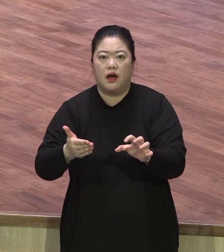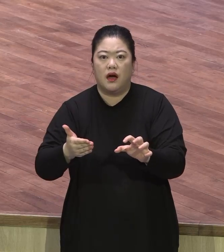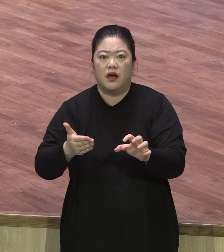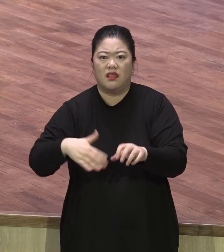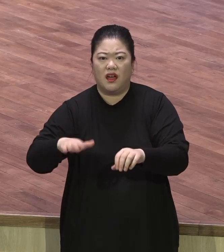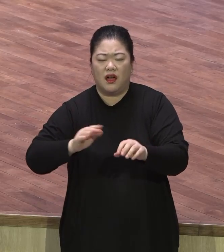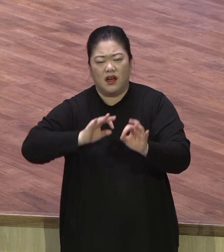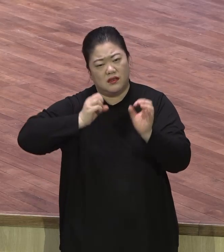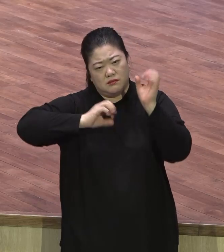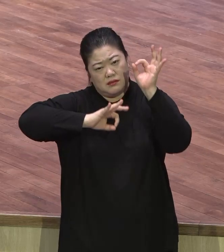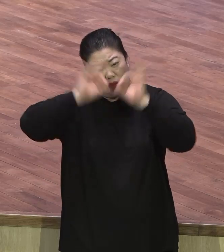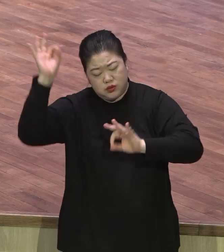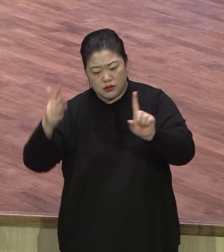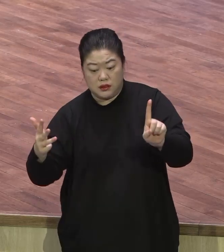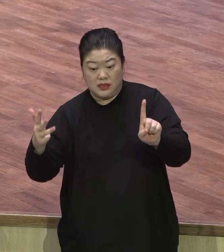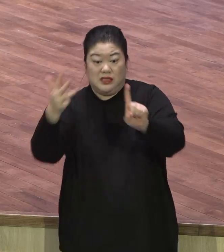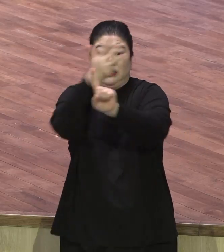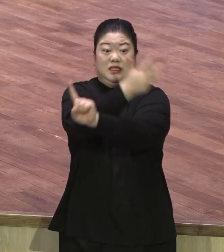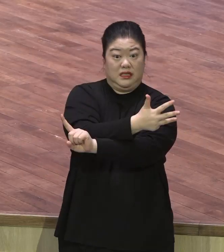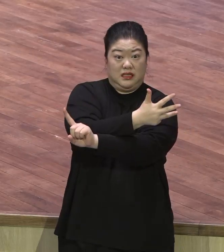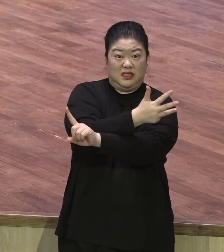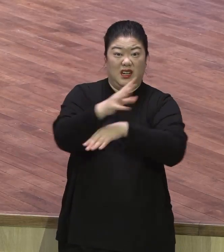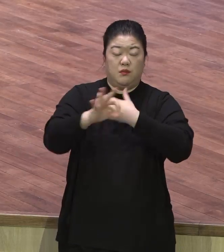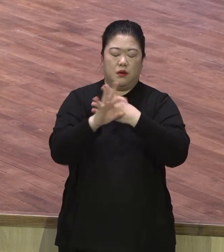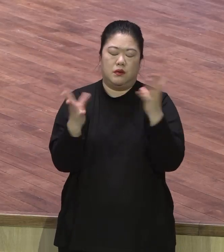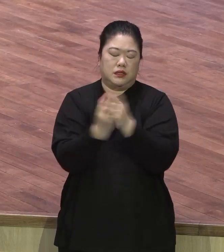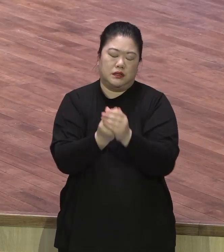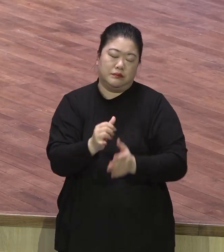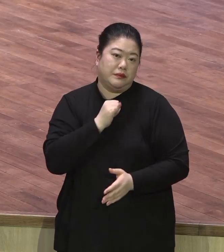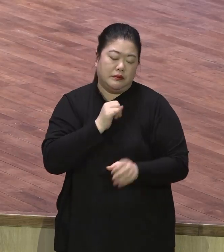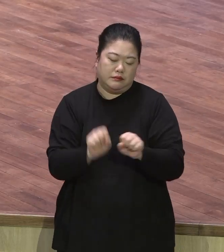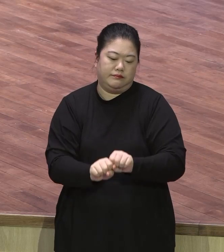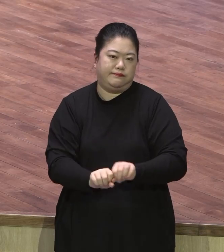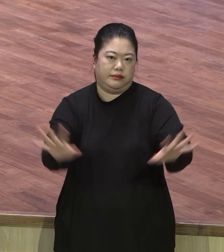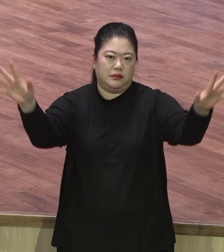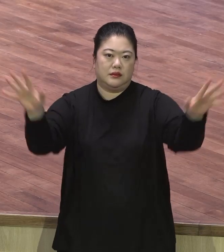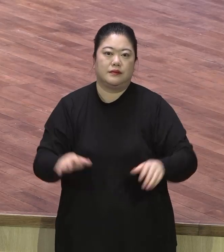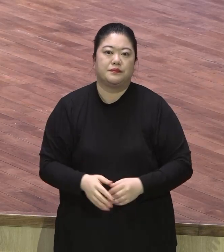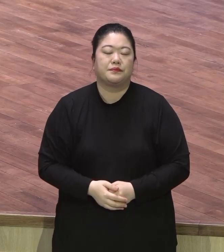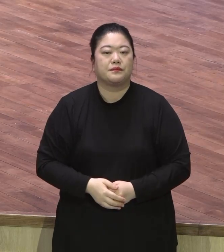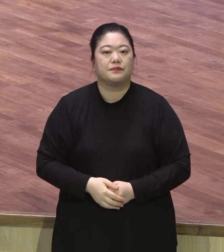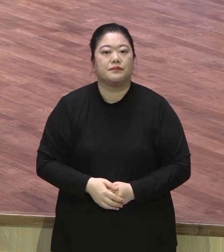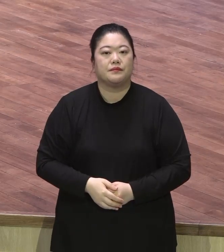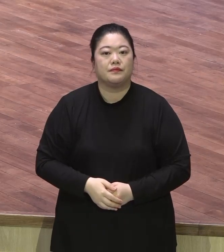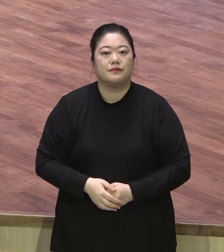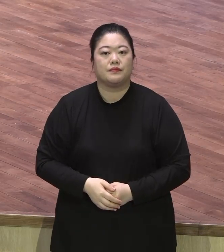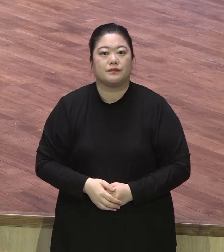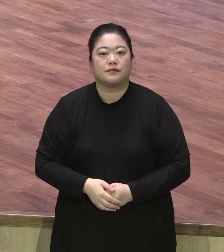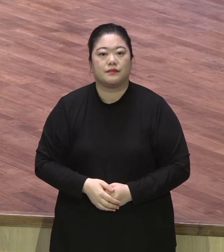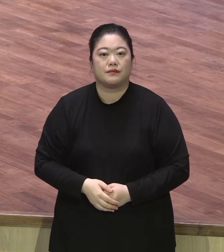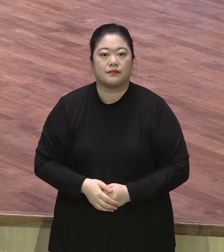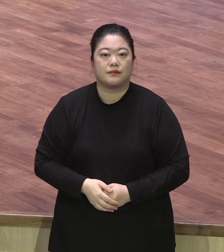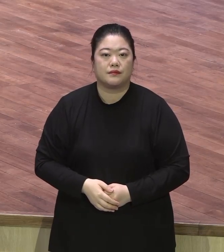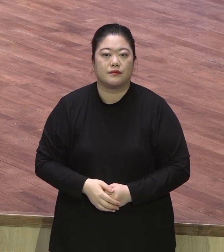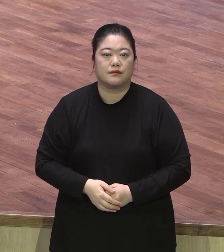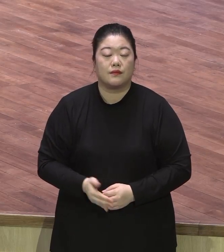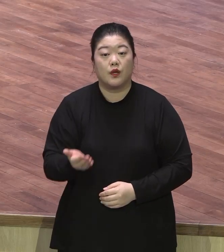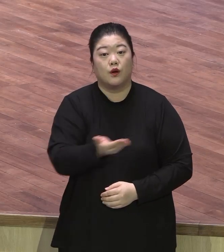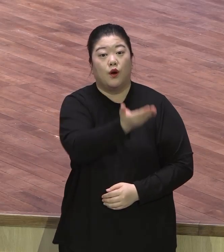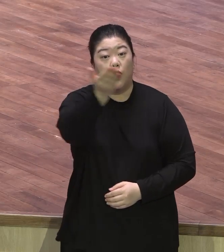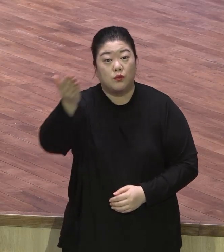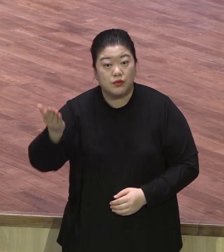하나님은 하나님은 흩어버려요 강제적으로도 흩어버려요 그래서 우리 연계의 모든 성도는 한 분 한